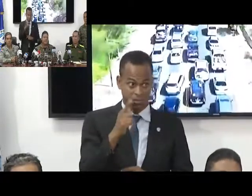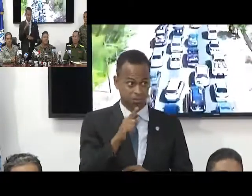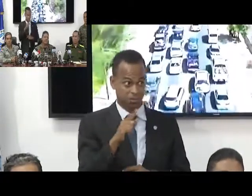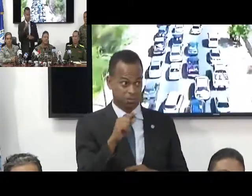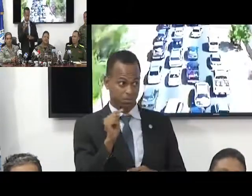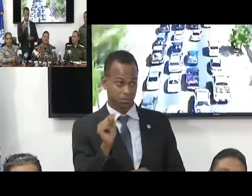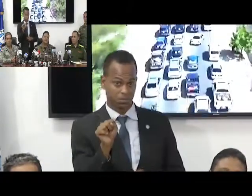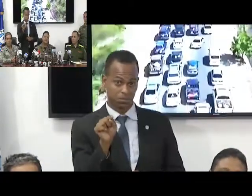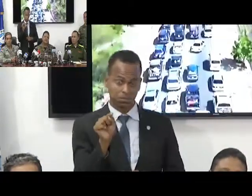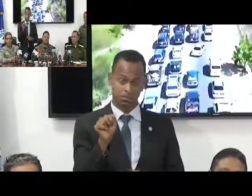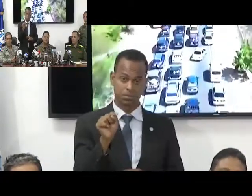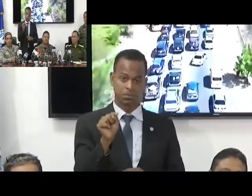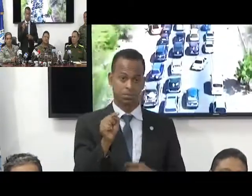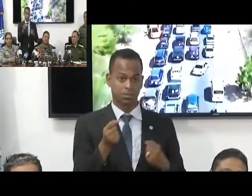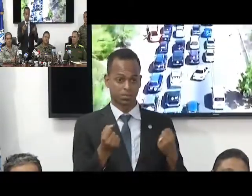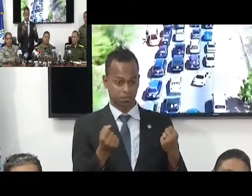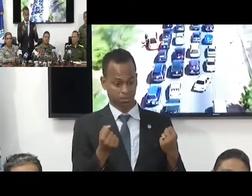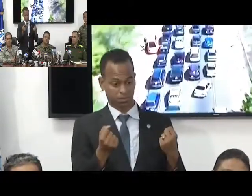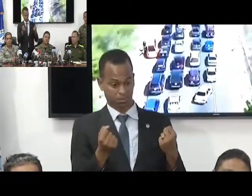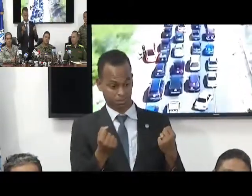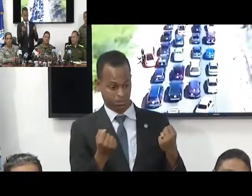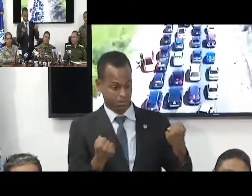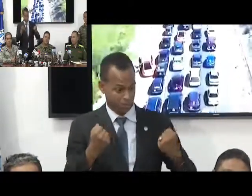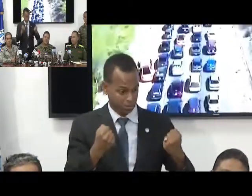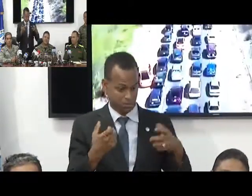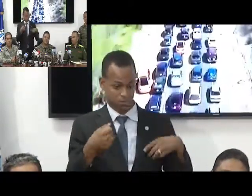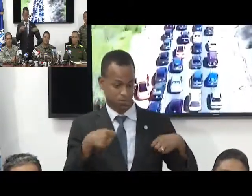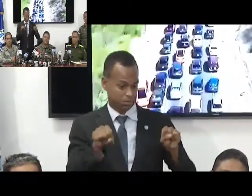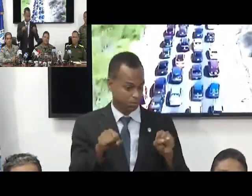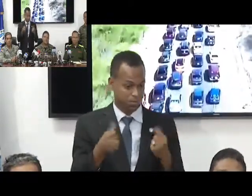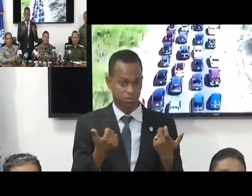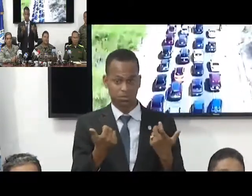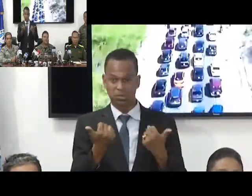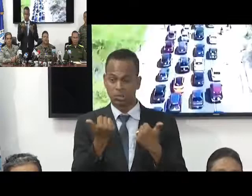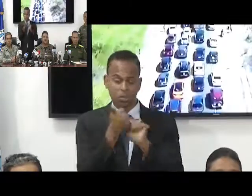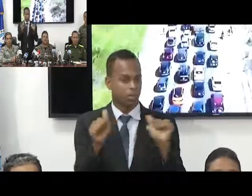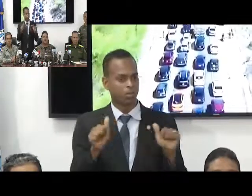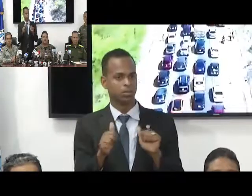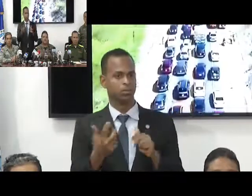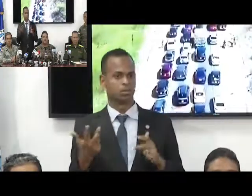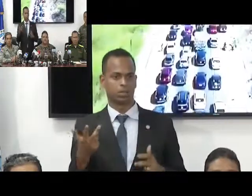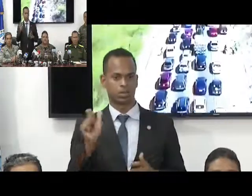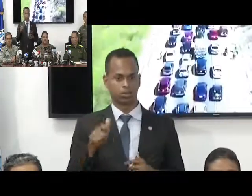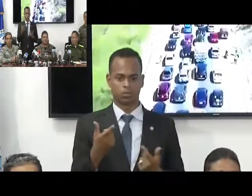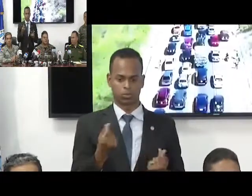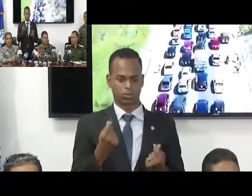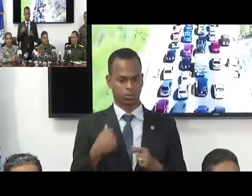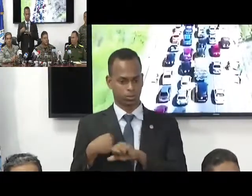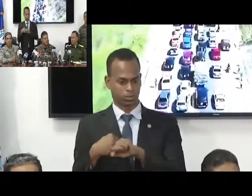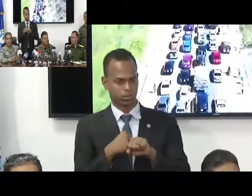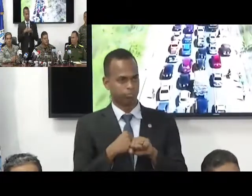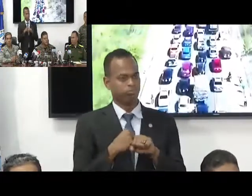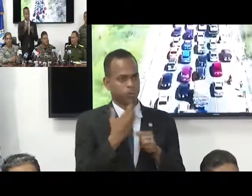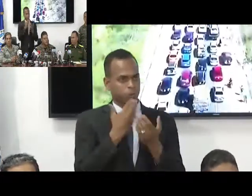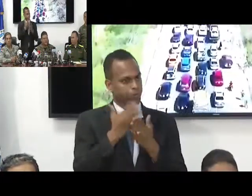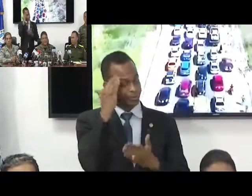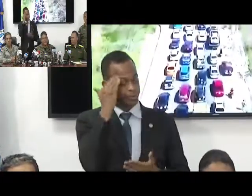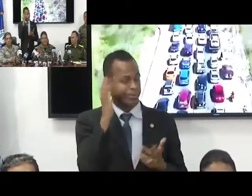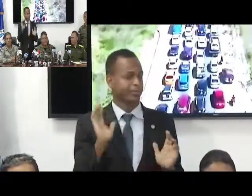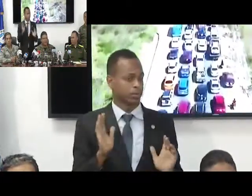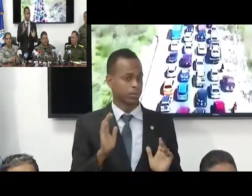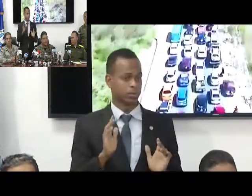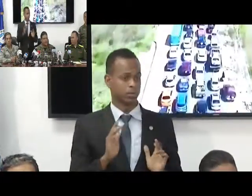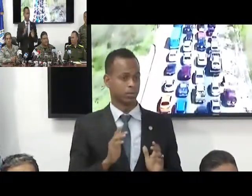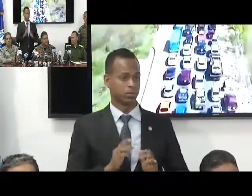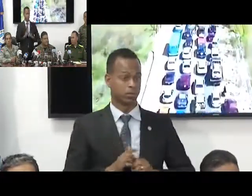momento de conducir un vehículo de motor o cualquier vehículo, usted debe tener sus cinco sentidos bien puestos y